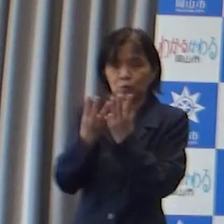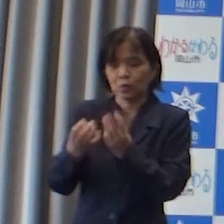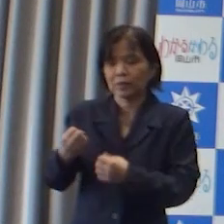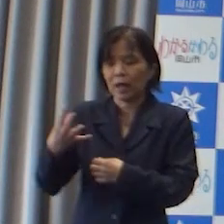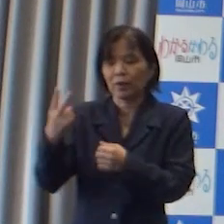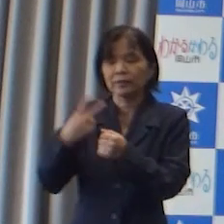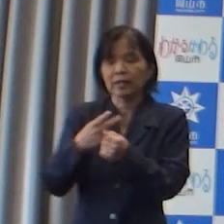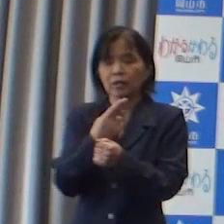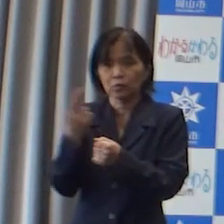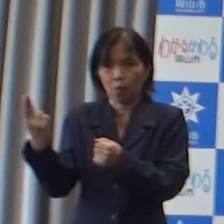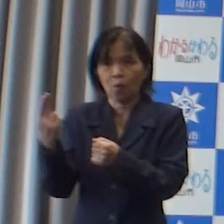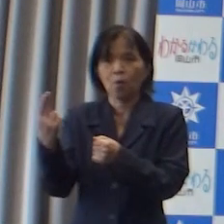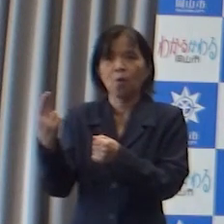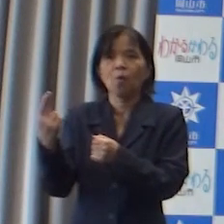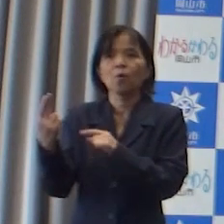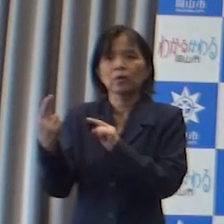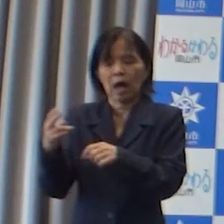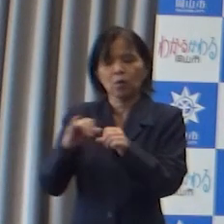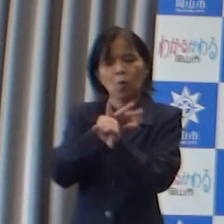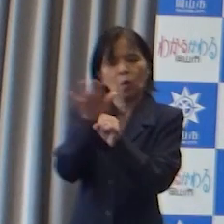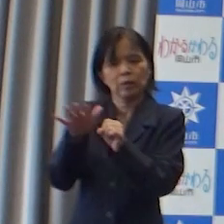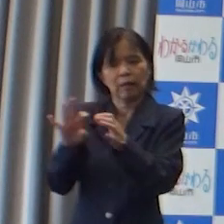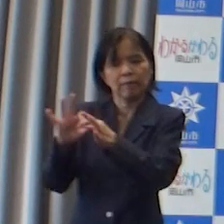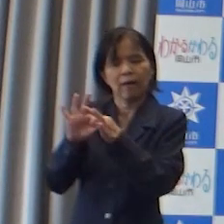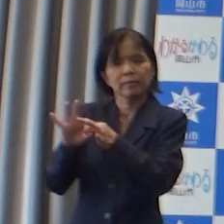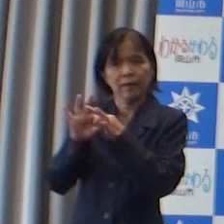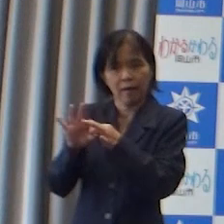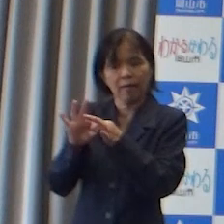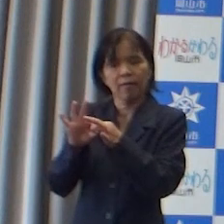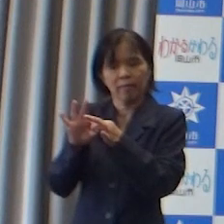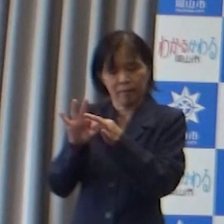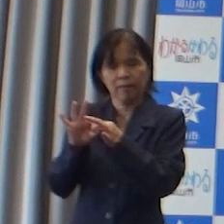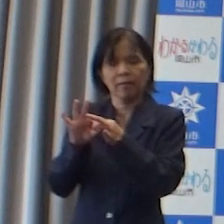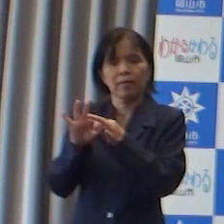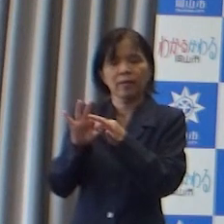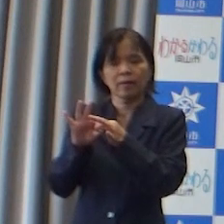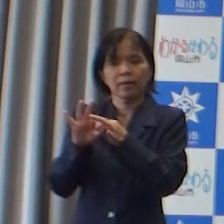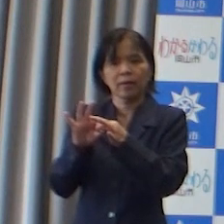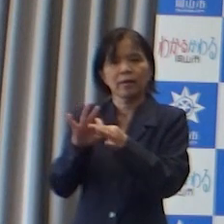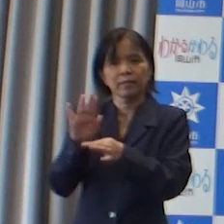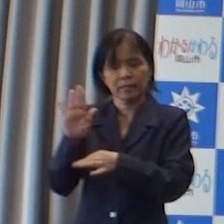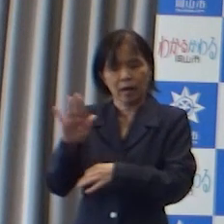令和2年度がコロナの影響が見られたものの、